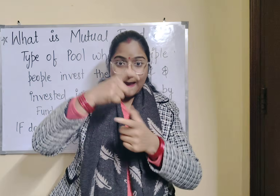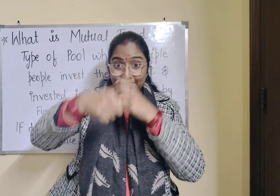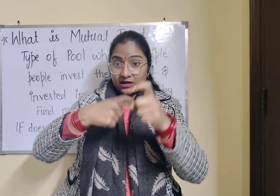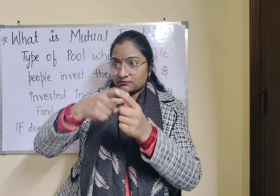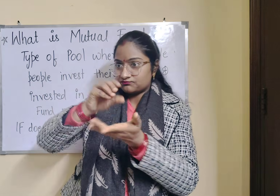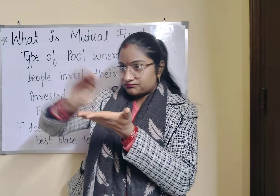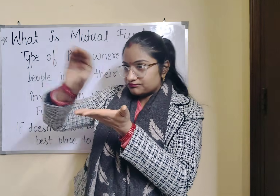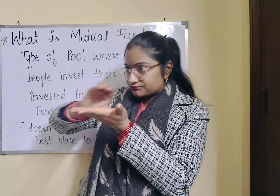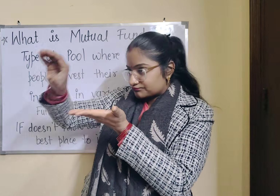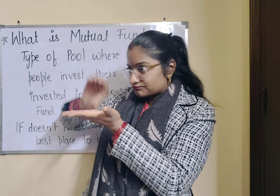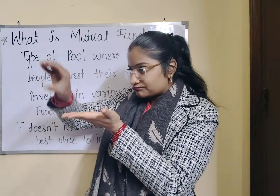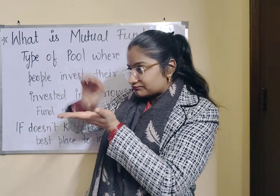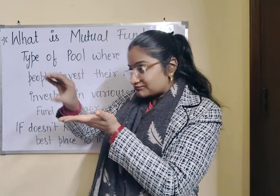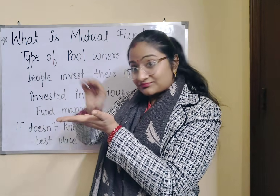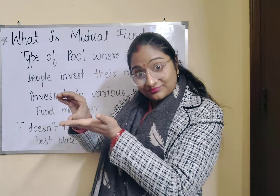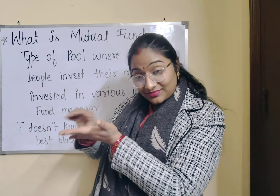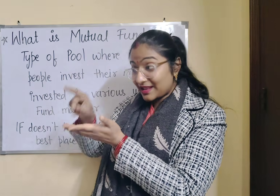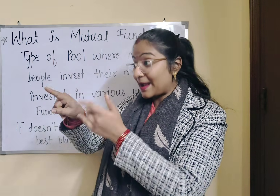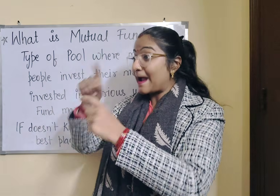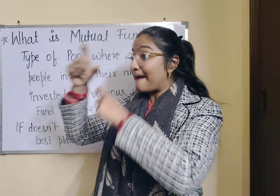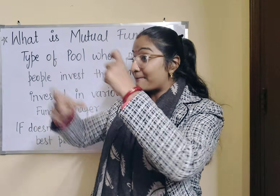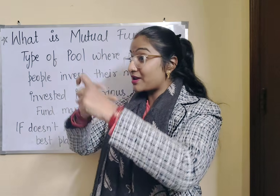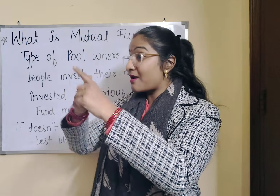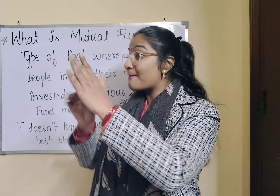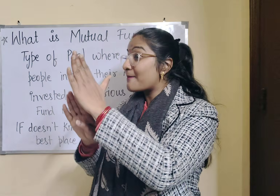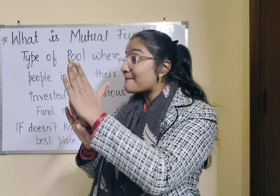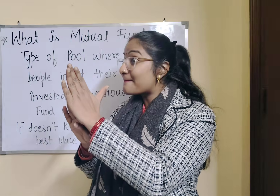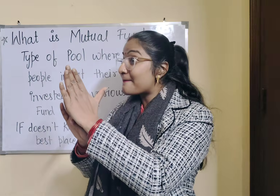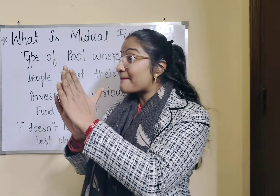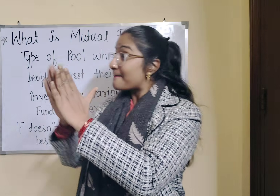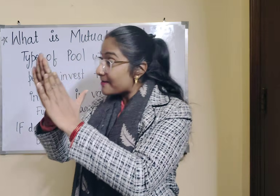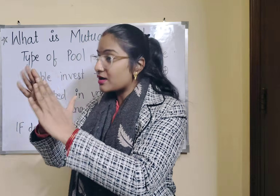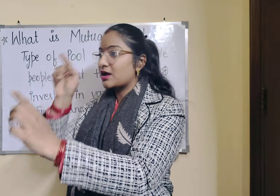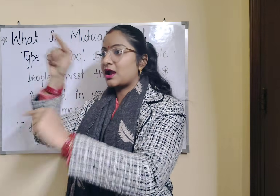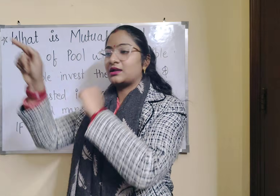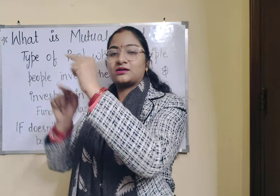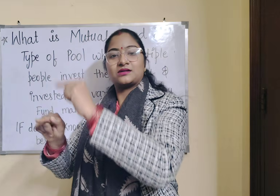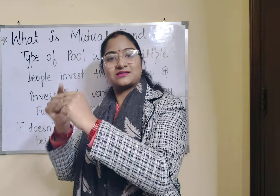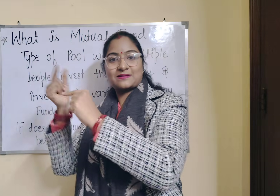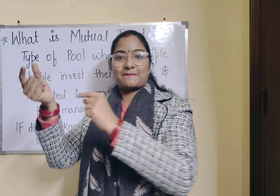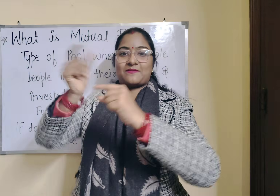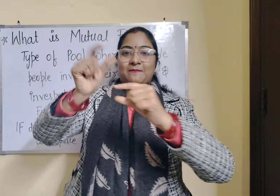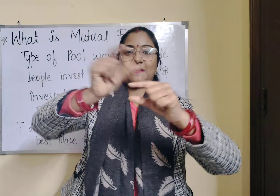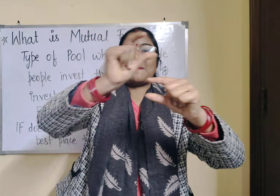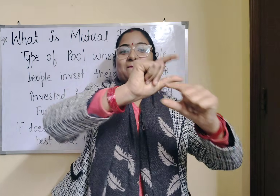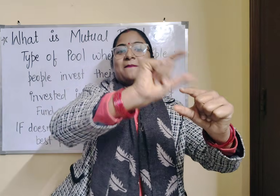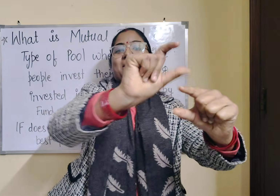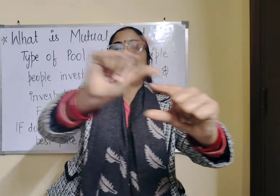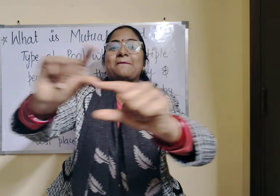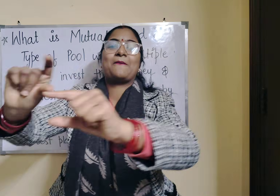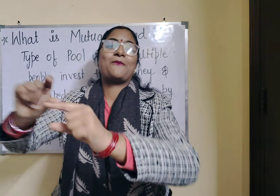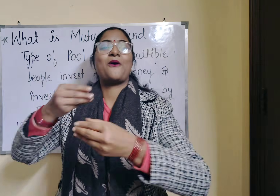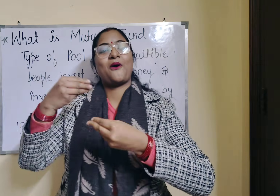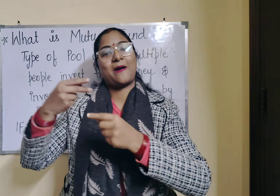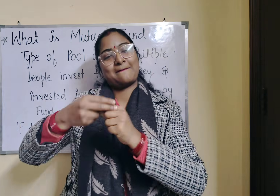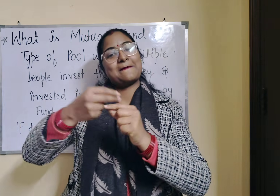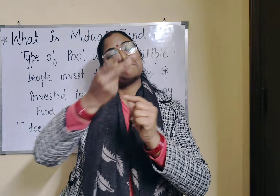कोई जो एक फंड मैनेजर है उसको यूज़ करके उस कंपनी में इन्वेस्ट करते हैं, और कंपनी जब ग्रोथ करती है तो